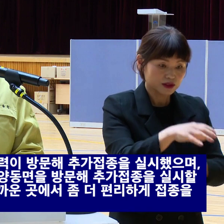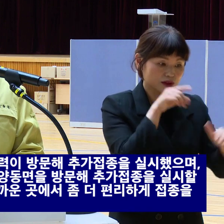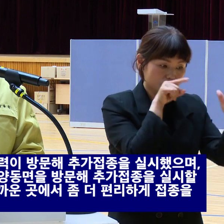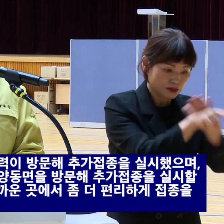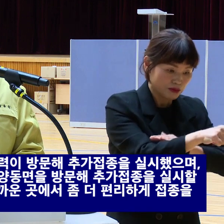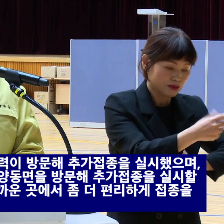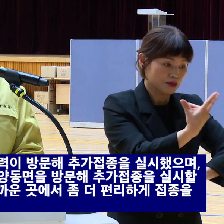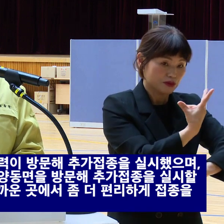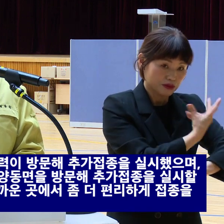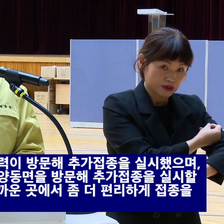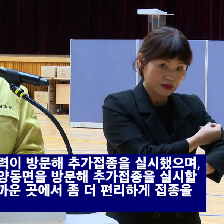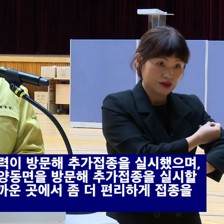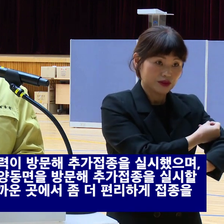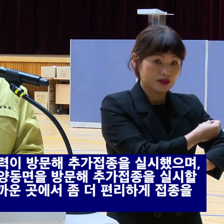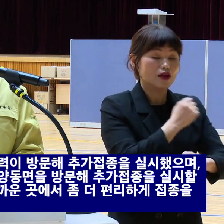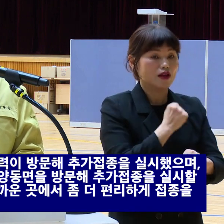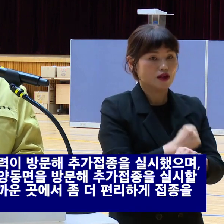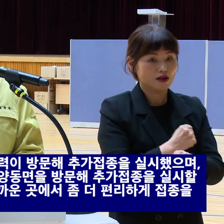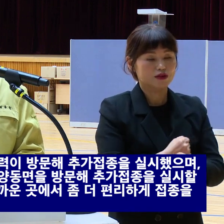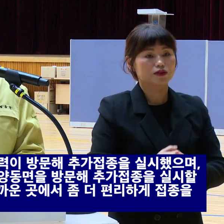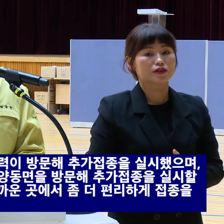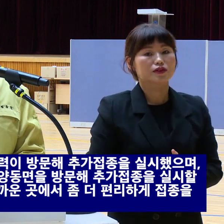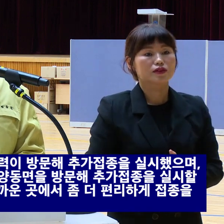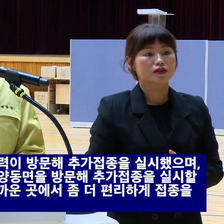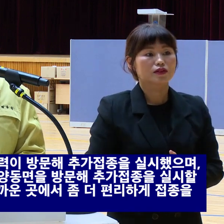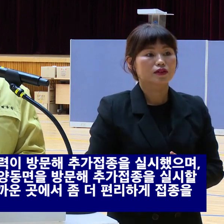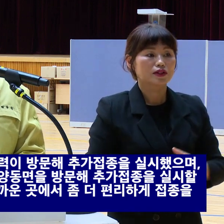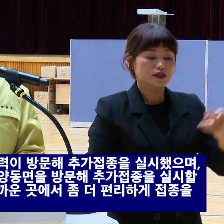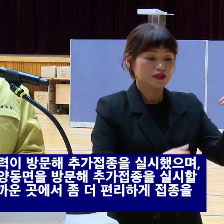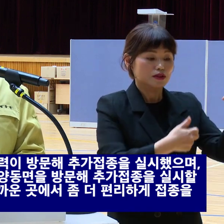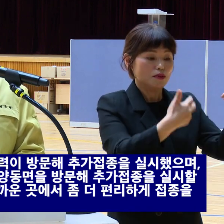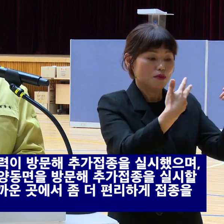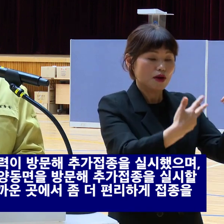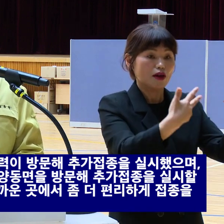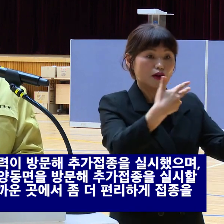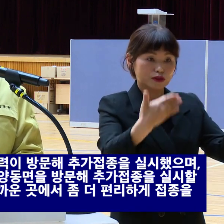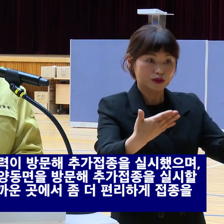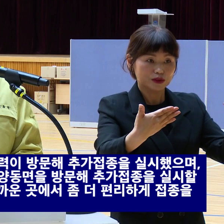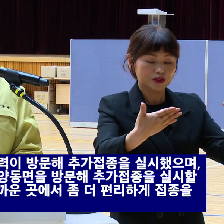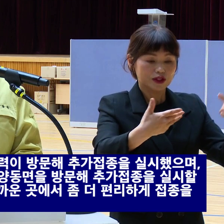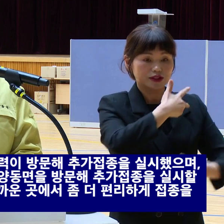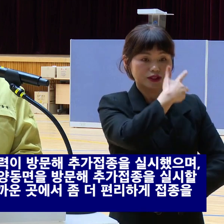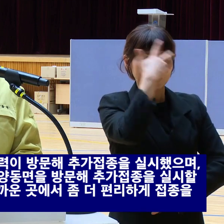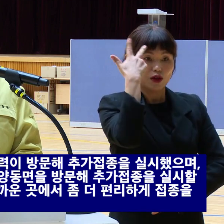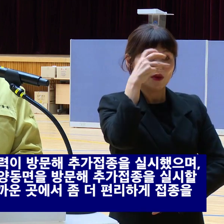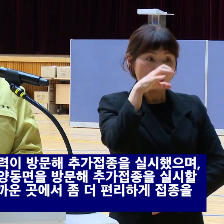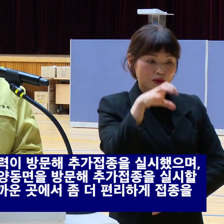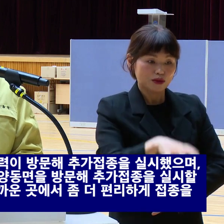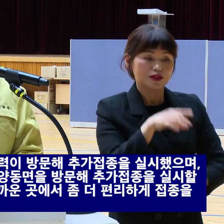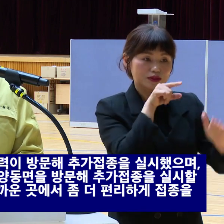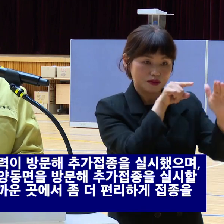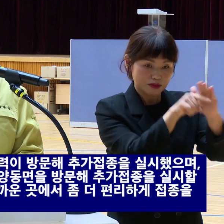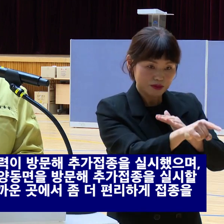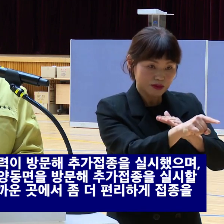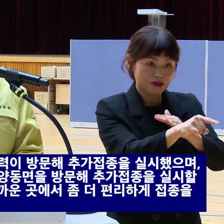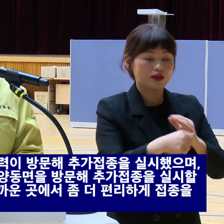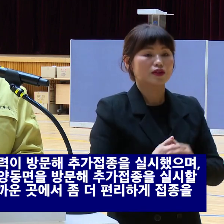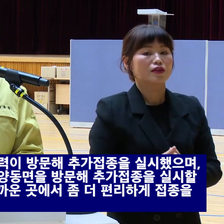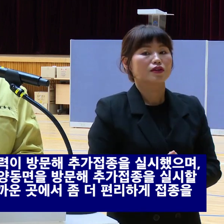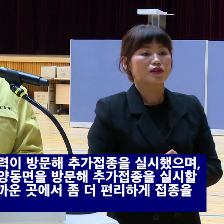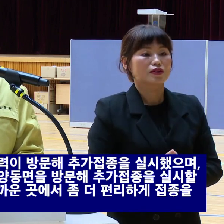방문해 추가 접종을 실시했으며 8일, 9일에는 청운면 13일에는